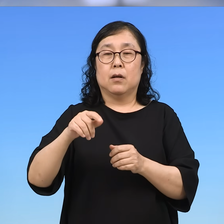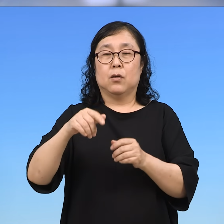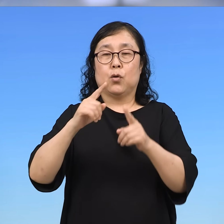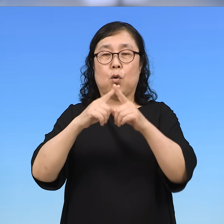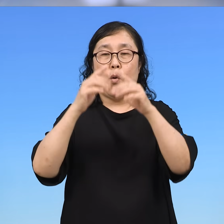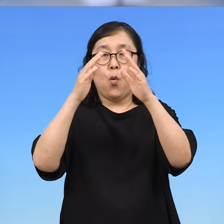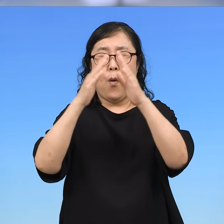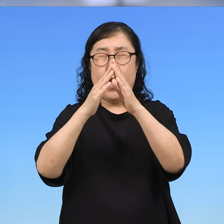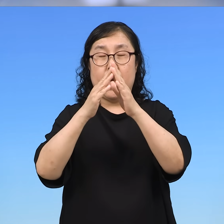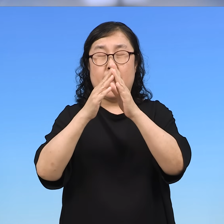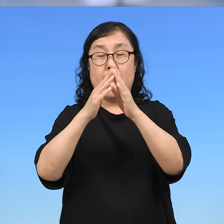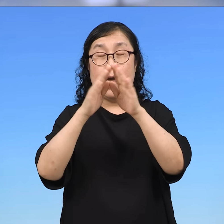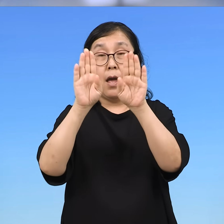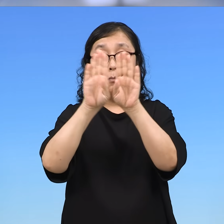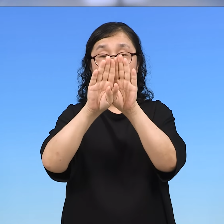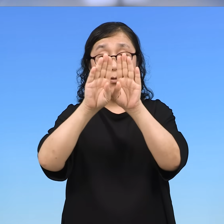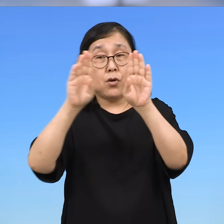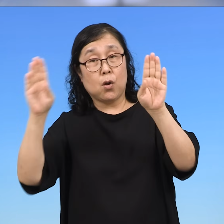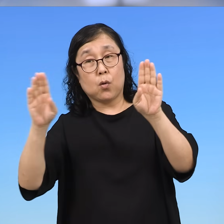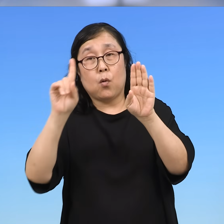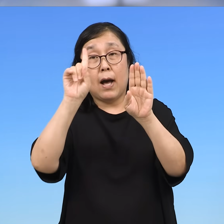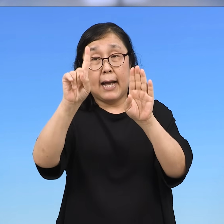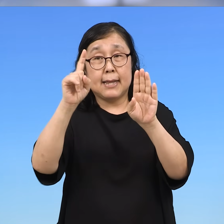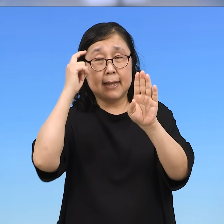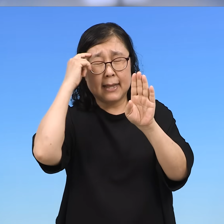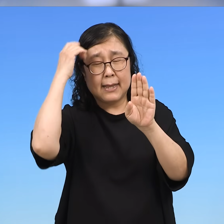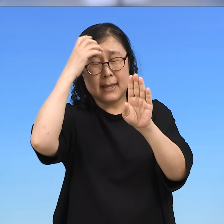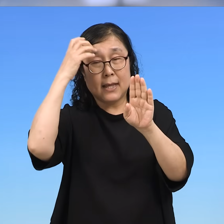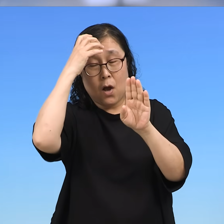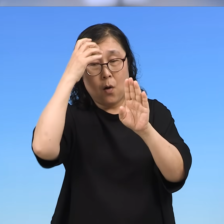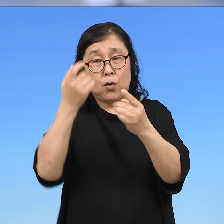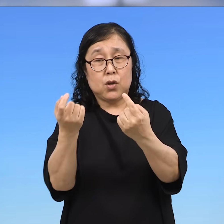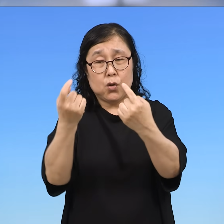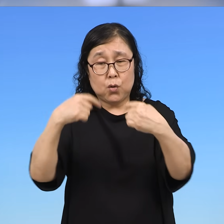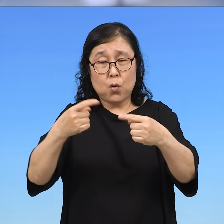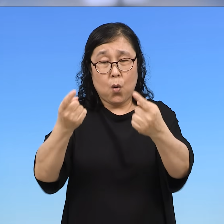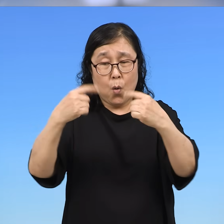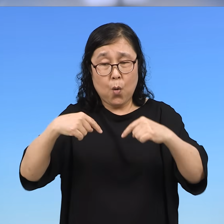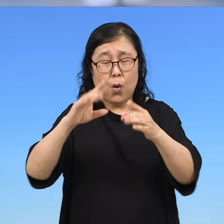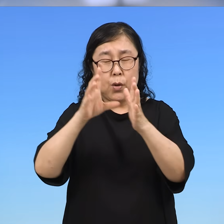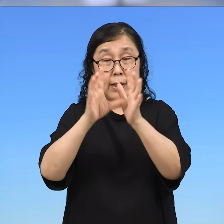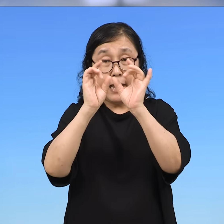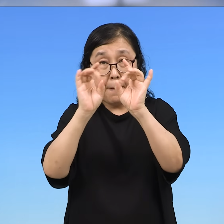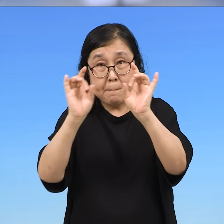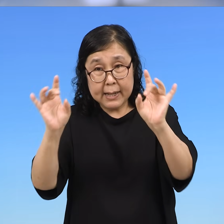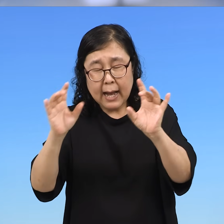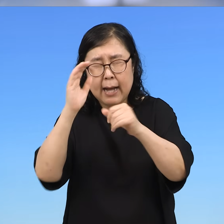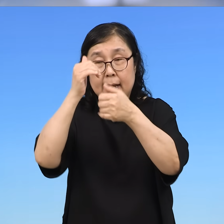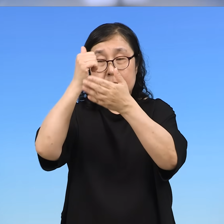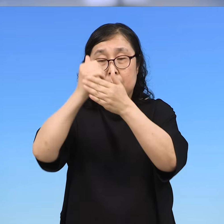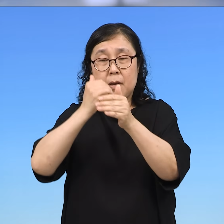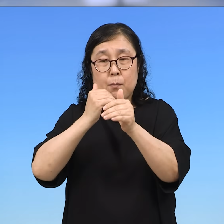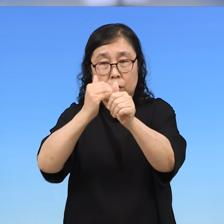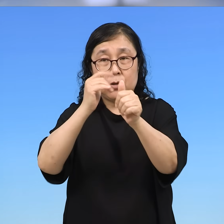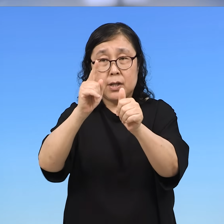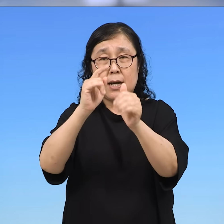문을 열고 한 명의 영혼이 들어올 때마다 하나님께서 보내주신 그 소중한 한 명의 영혼이